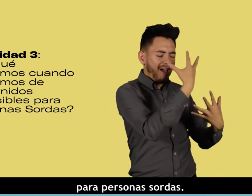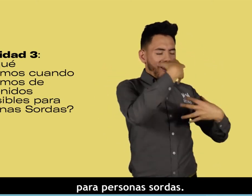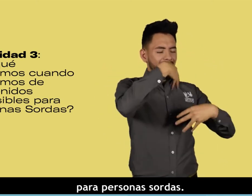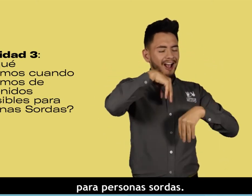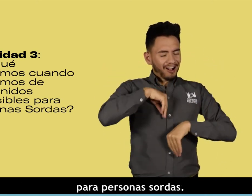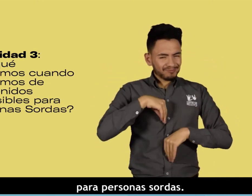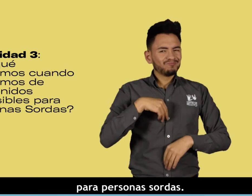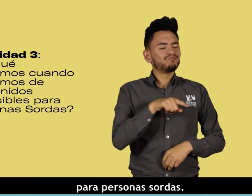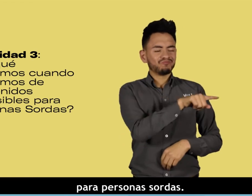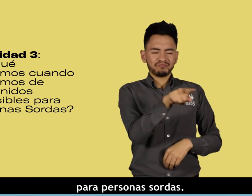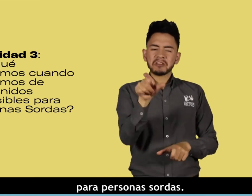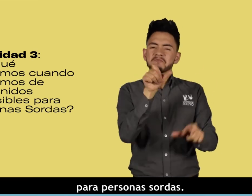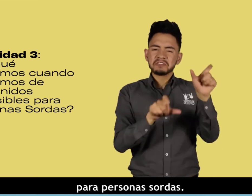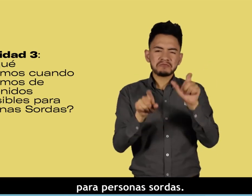accesibles para personas sordas.